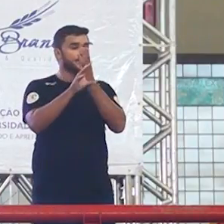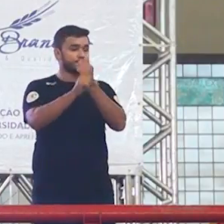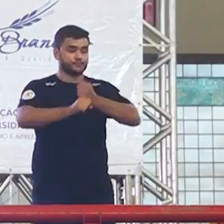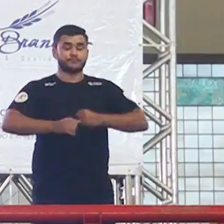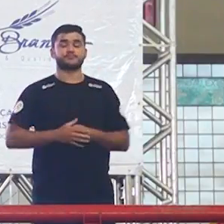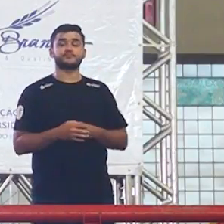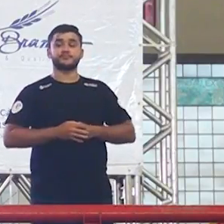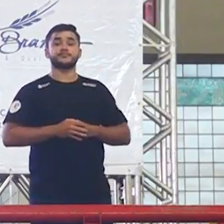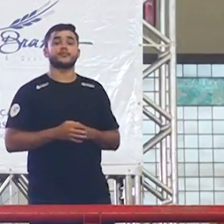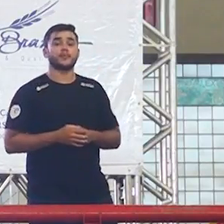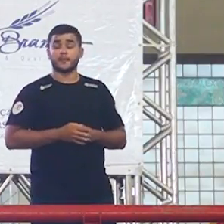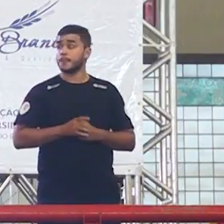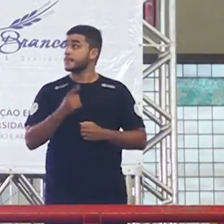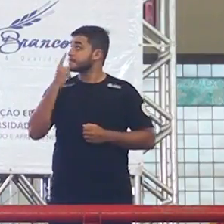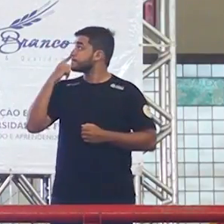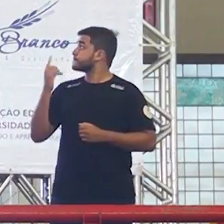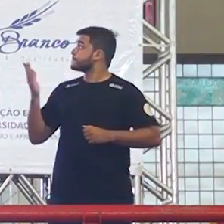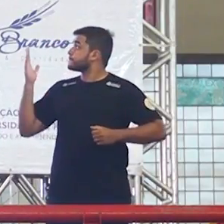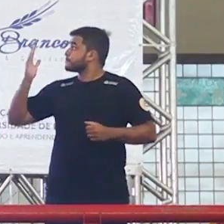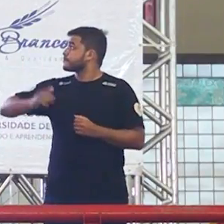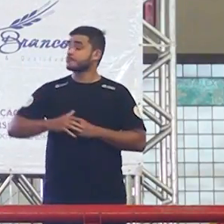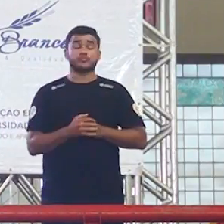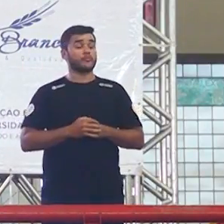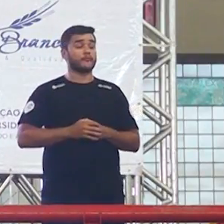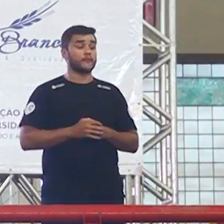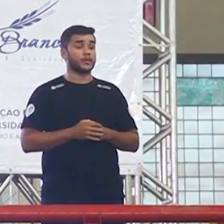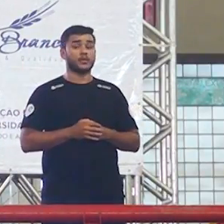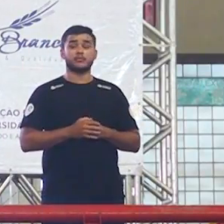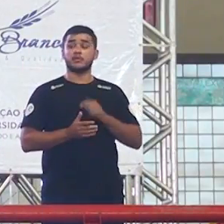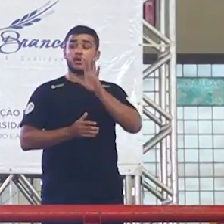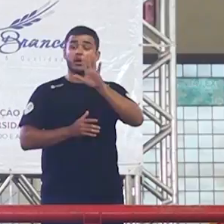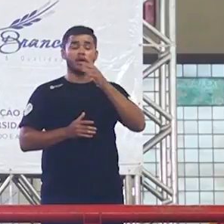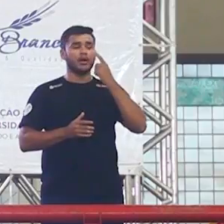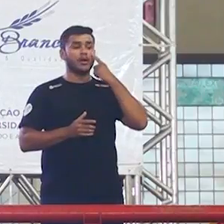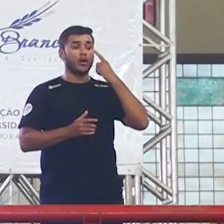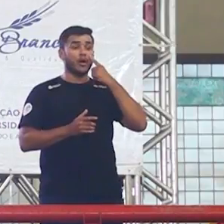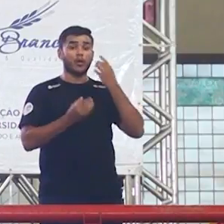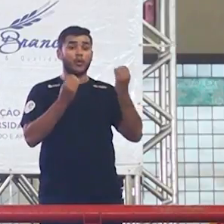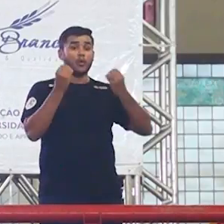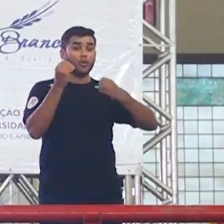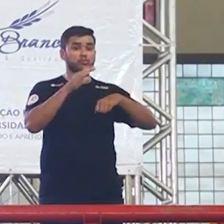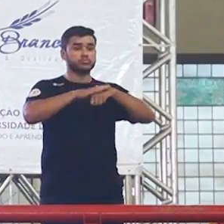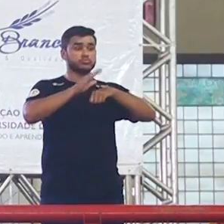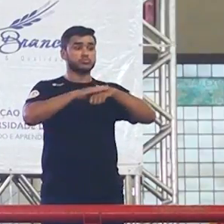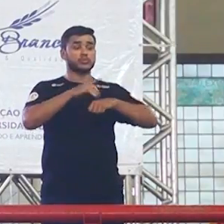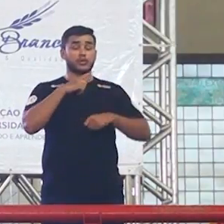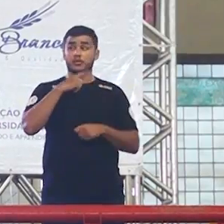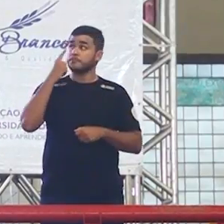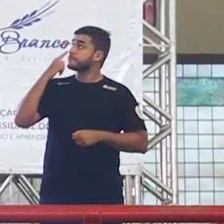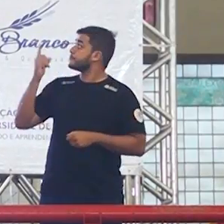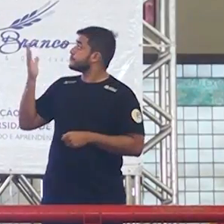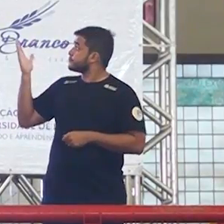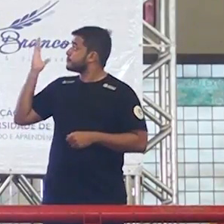vamos lá. Vamos lá. Pio. Novamente. Pio.